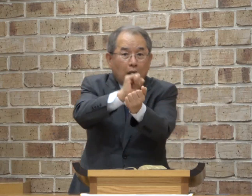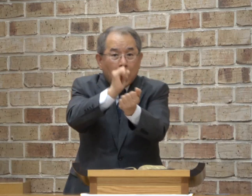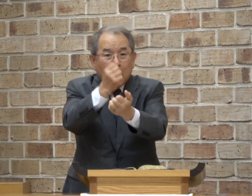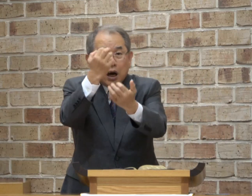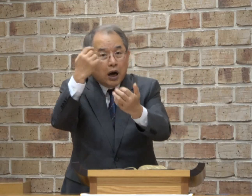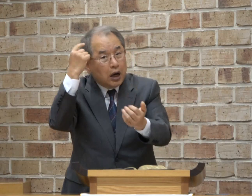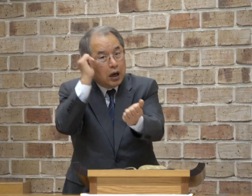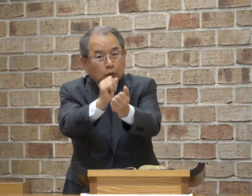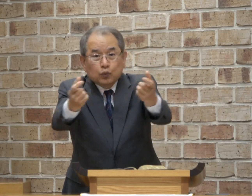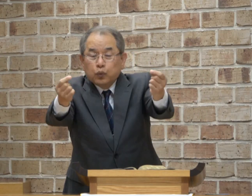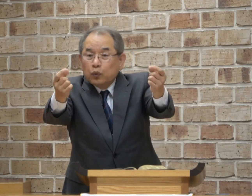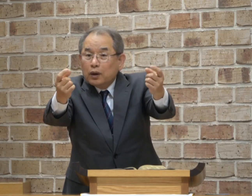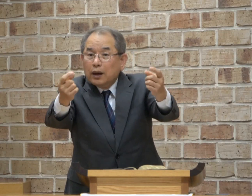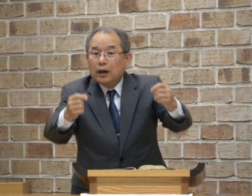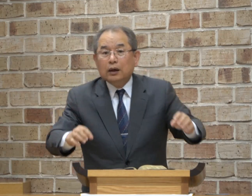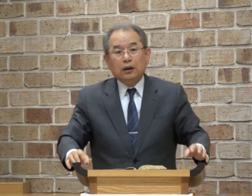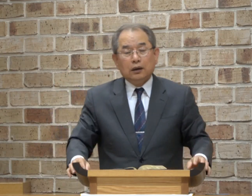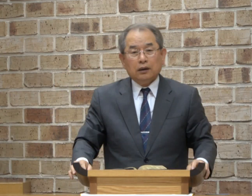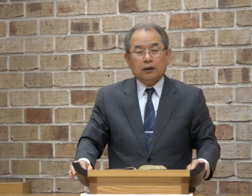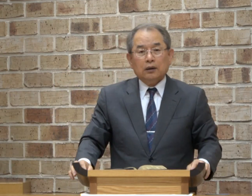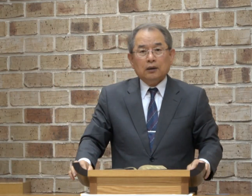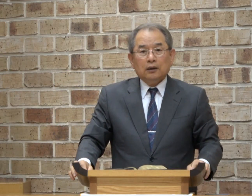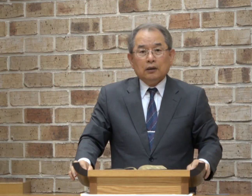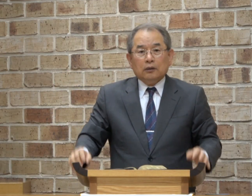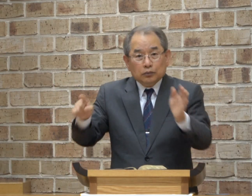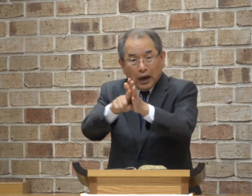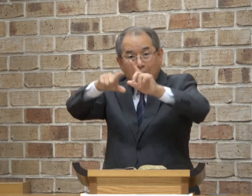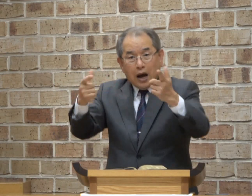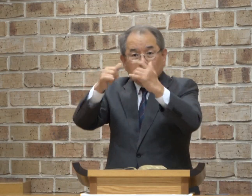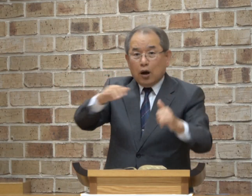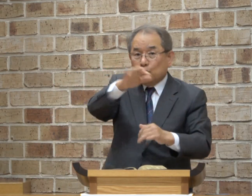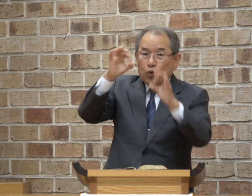그리고 멀리서 지옥에 가는 사람들을 두고 불구경할 수 있습니까?